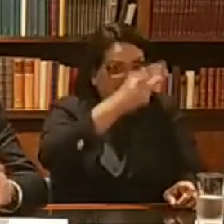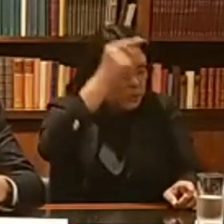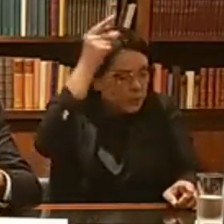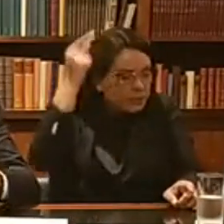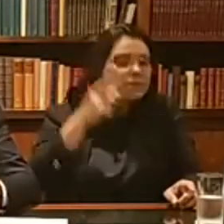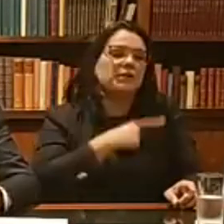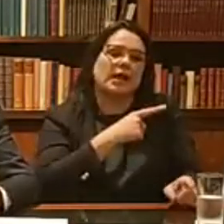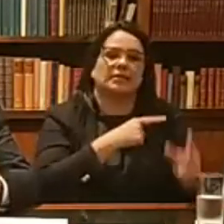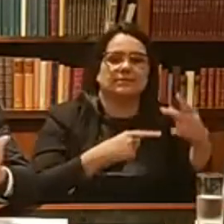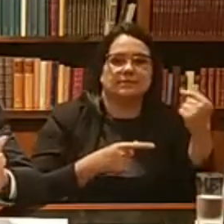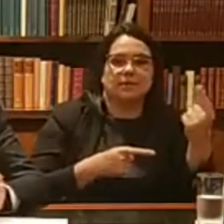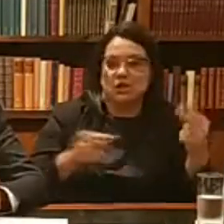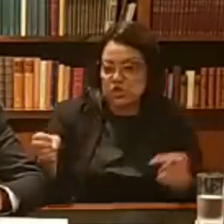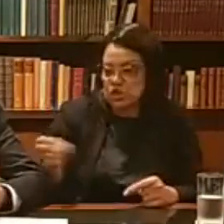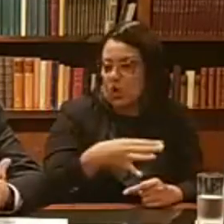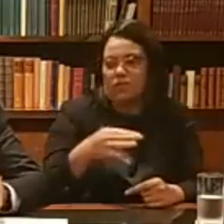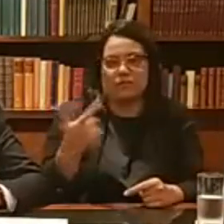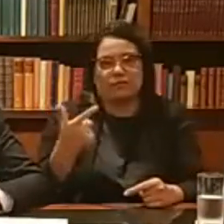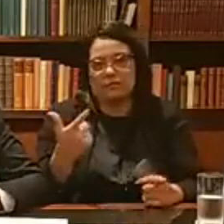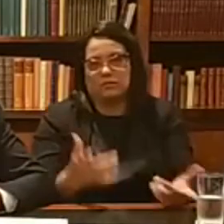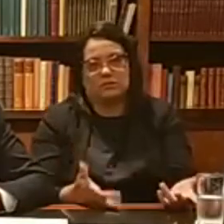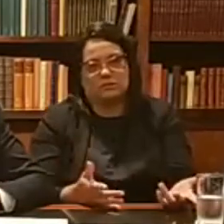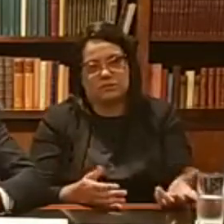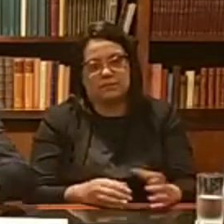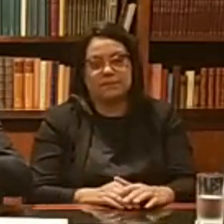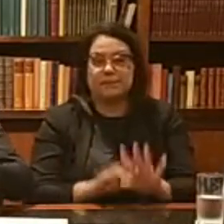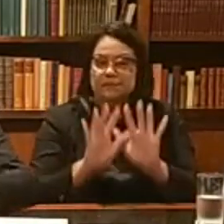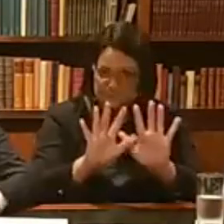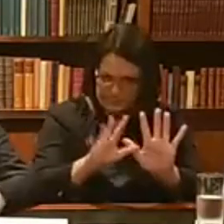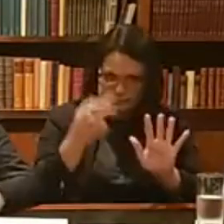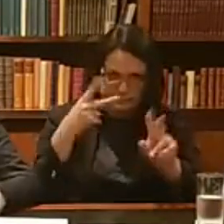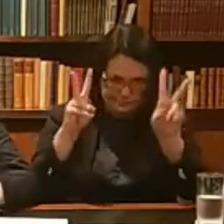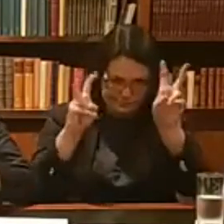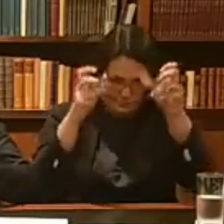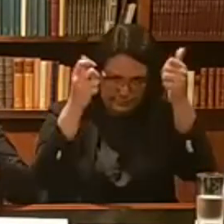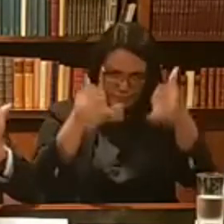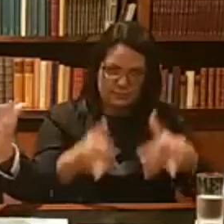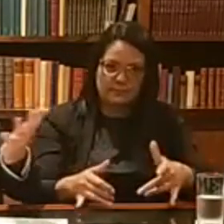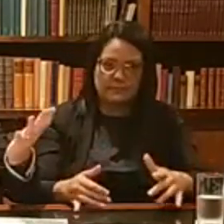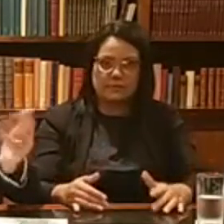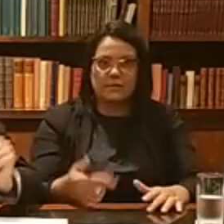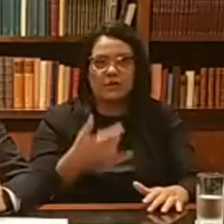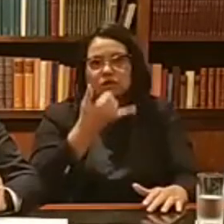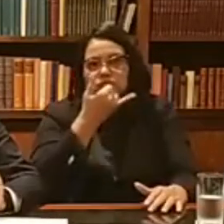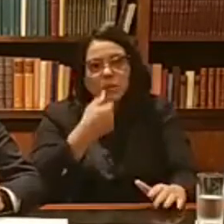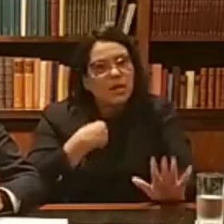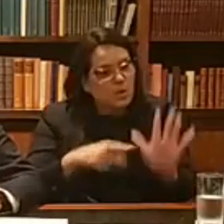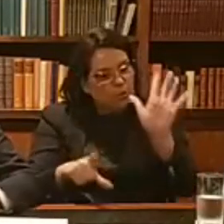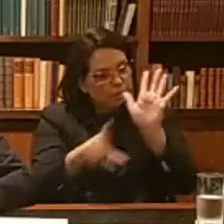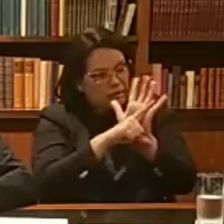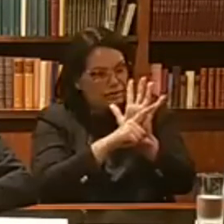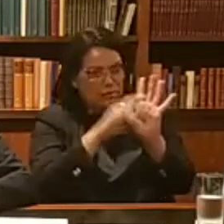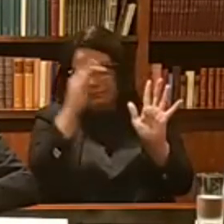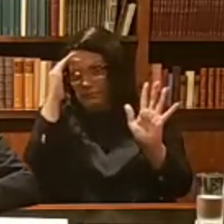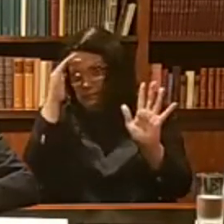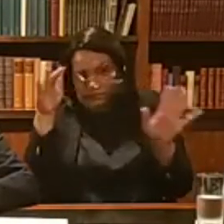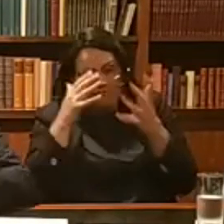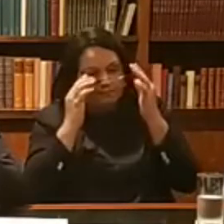vai ser muito mais fácil a não renovação. Mas vamos lá. Eu sou escravo da lei. Então, olha